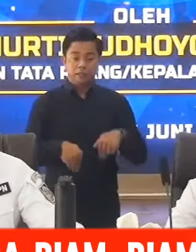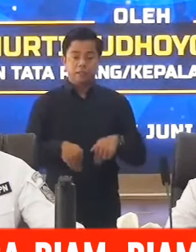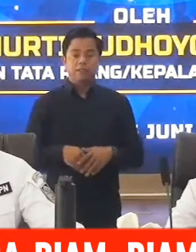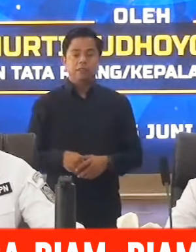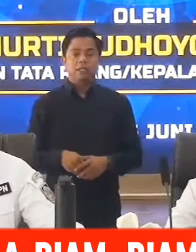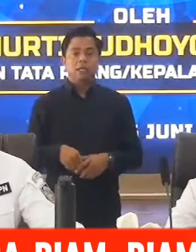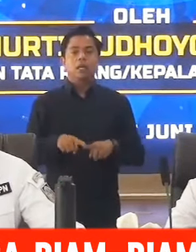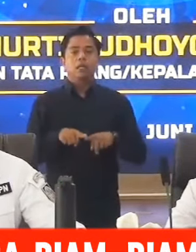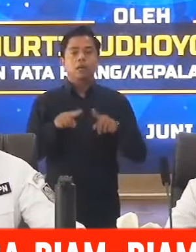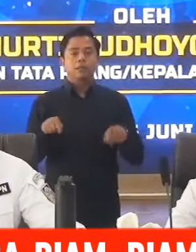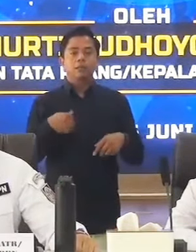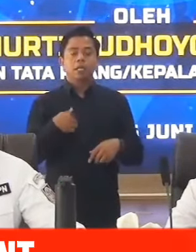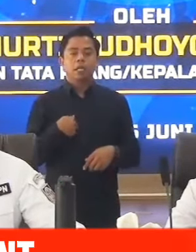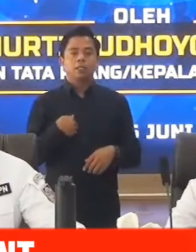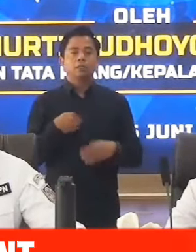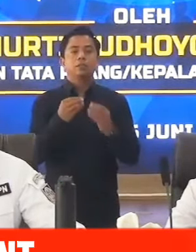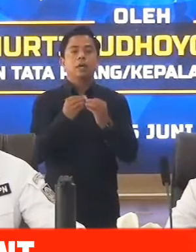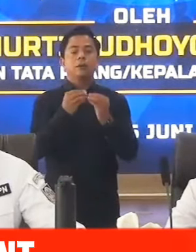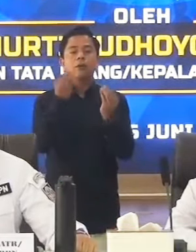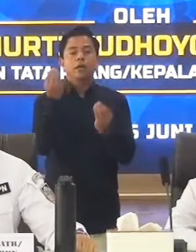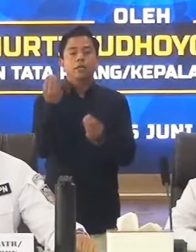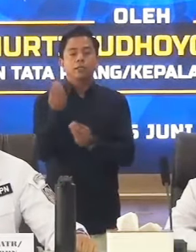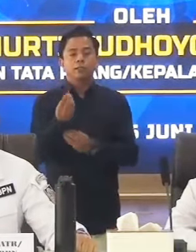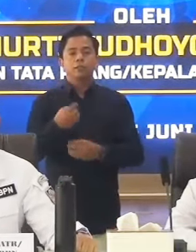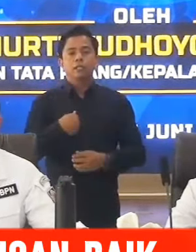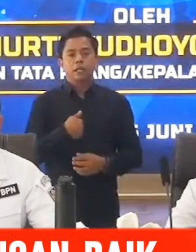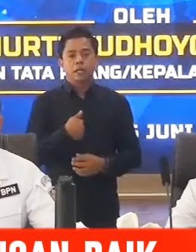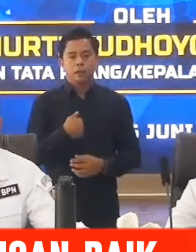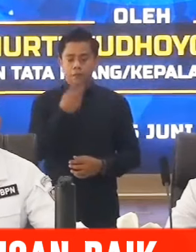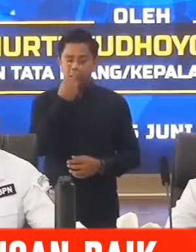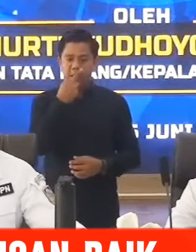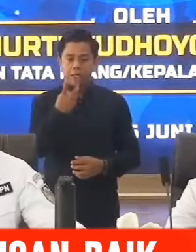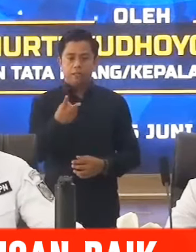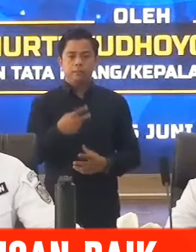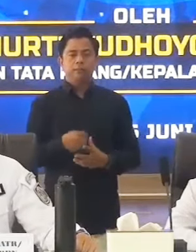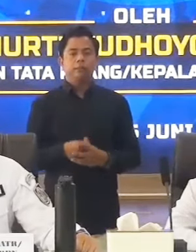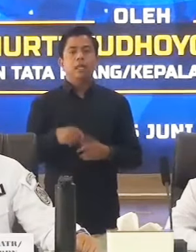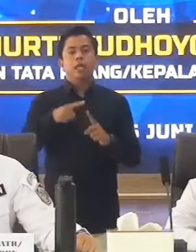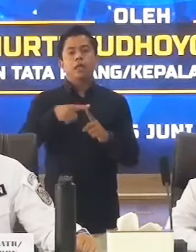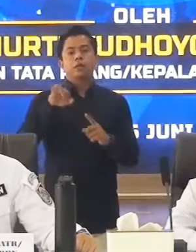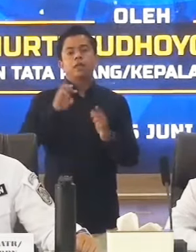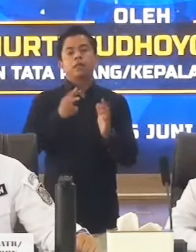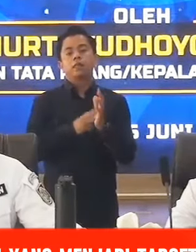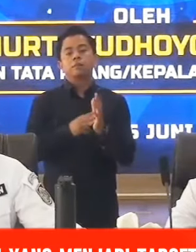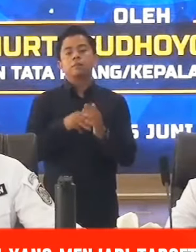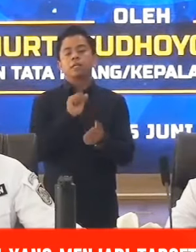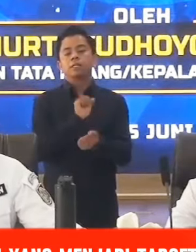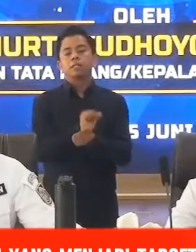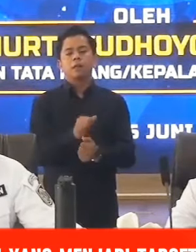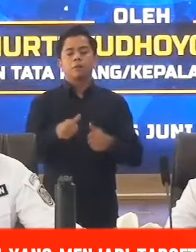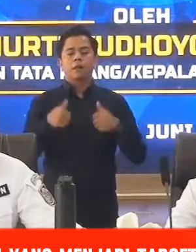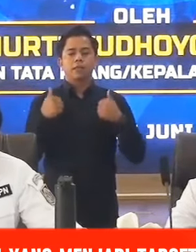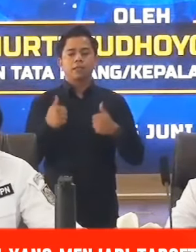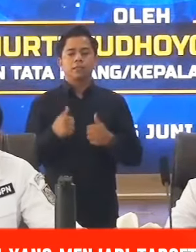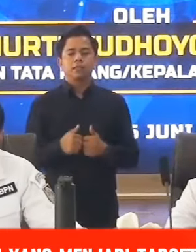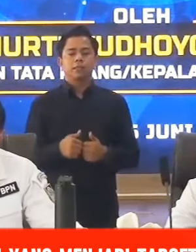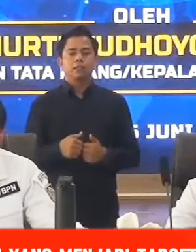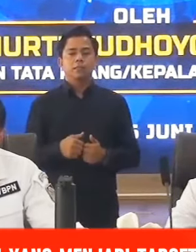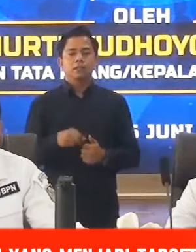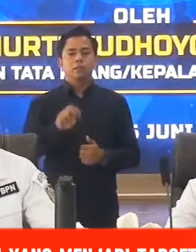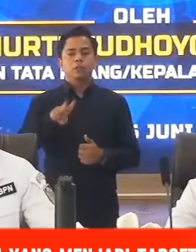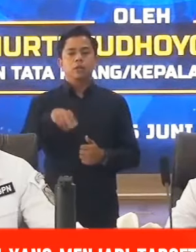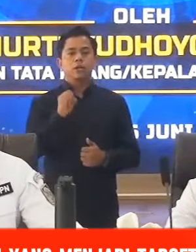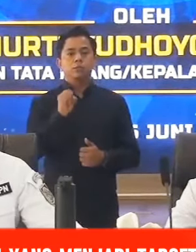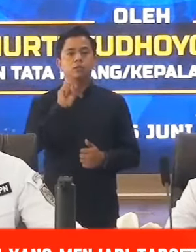tapi sebenarnya secara diam-diam, secara silence, tim ini bekerja dengan baik. Pada tahun 2024 ini,